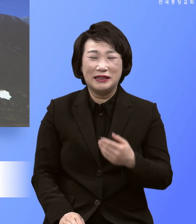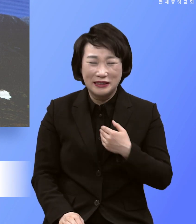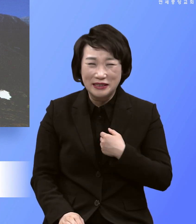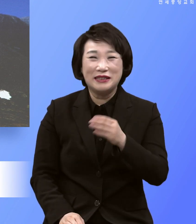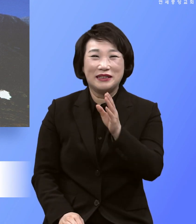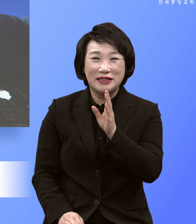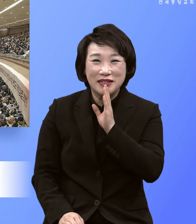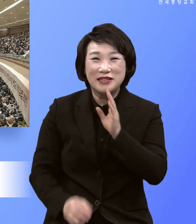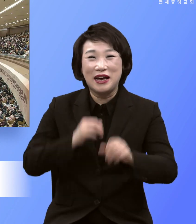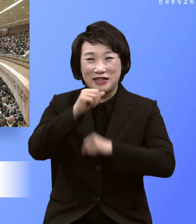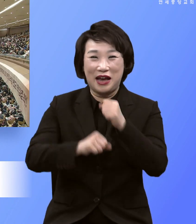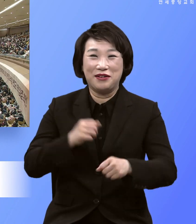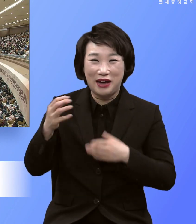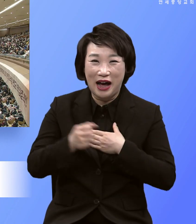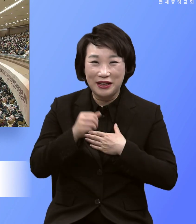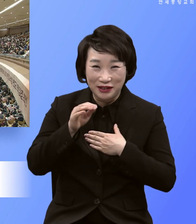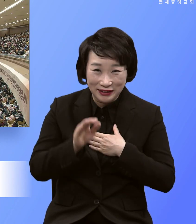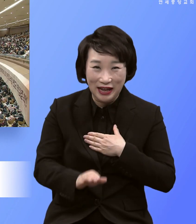자유를 얻었다.